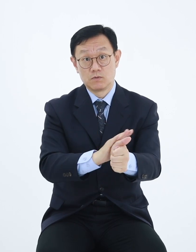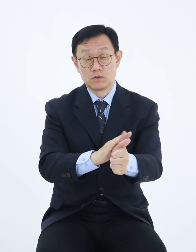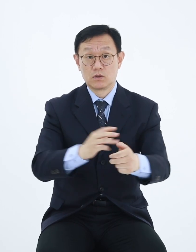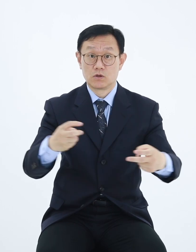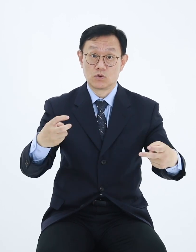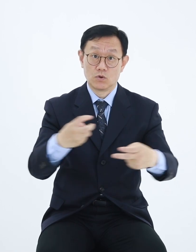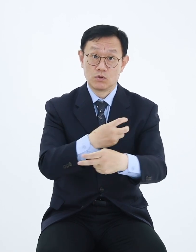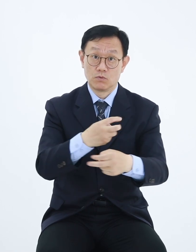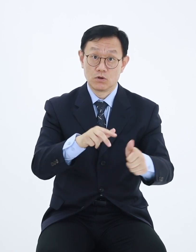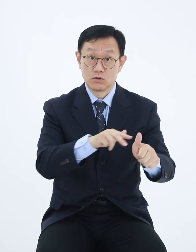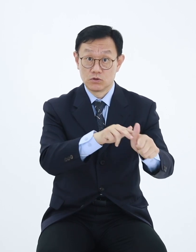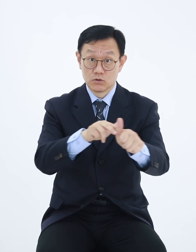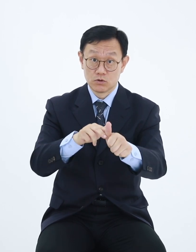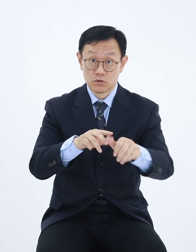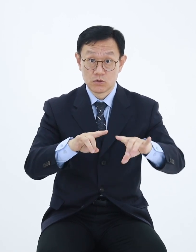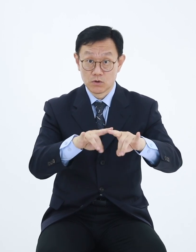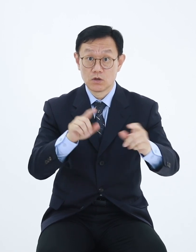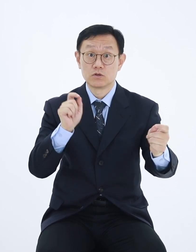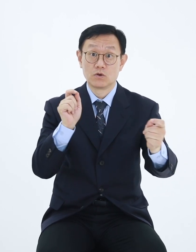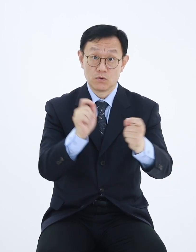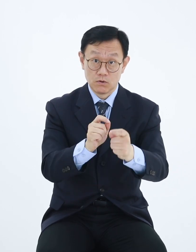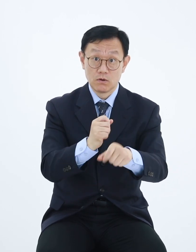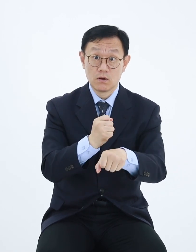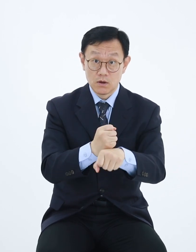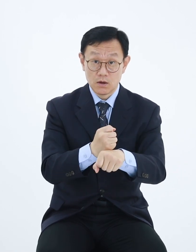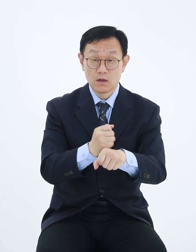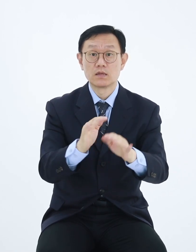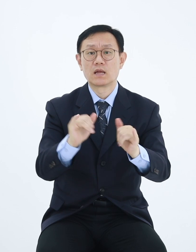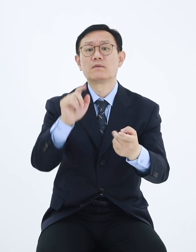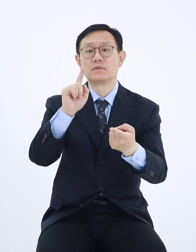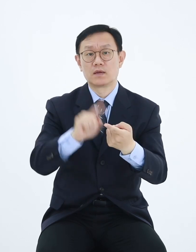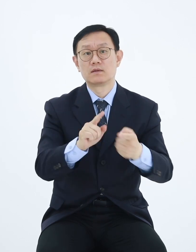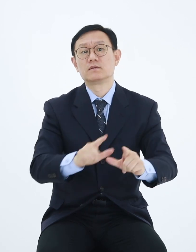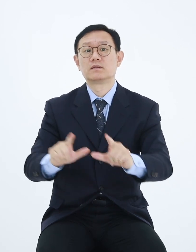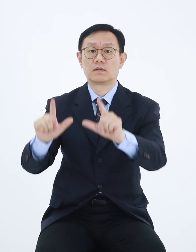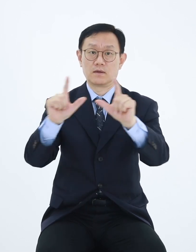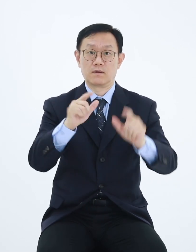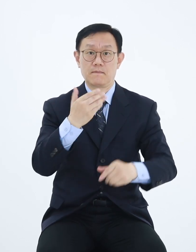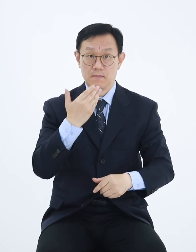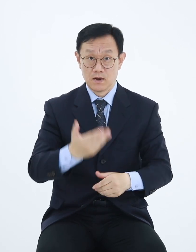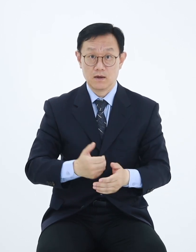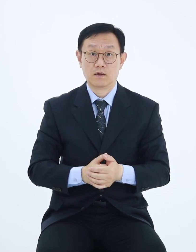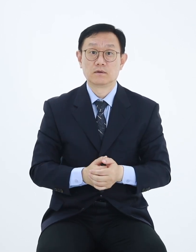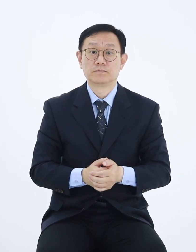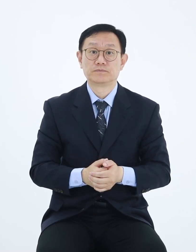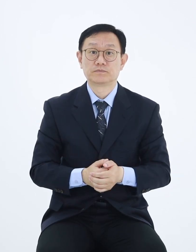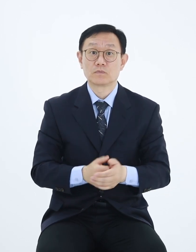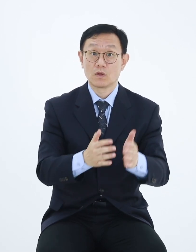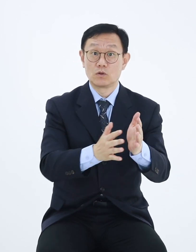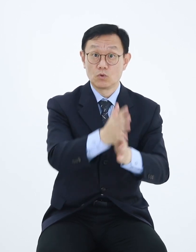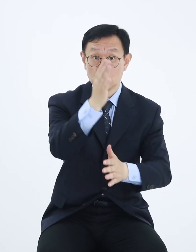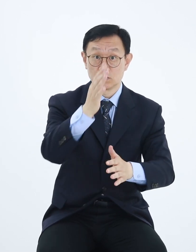교통 및 정보통신 등에 접근할 수 있어야 인근다운 생활을 누릴 수 있습니다 도시나 농촌 등